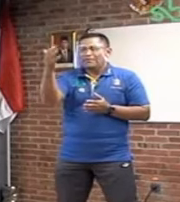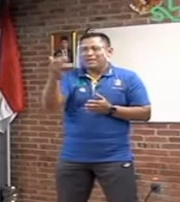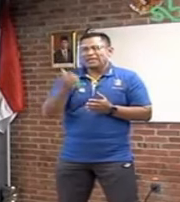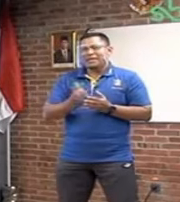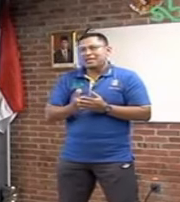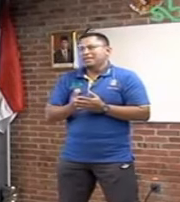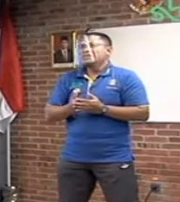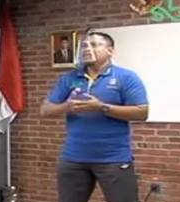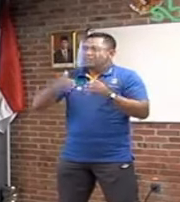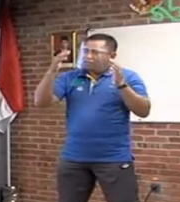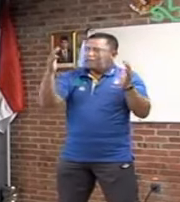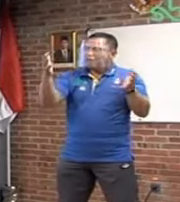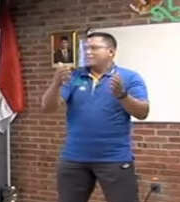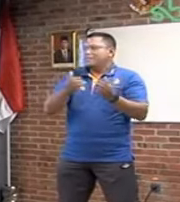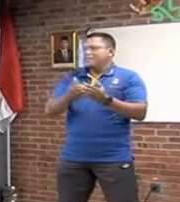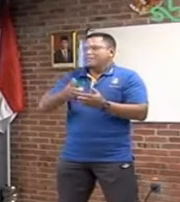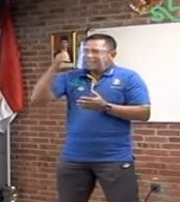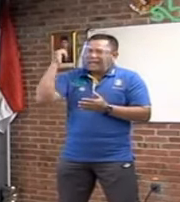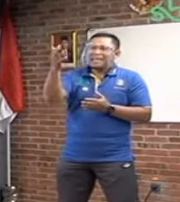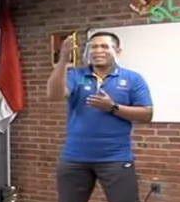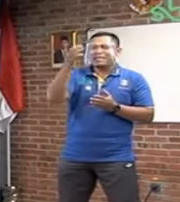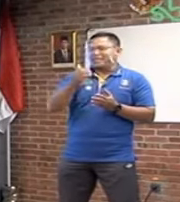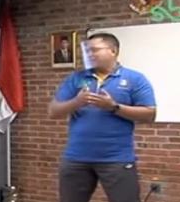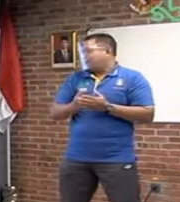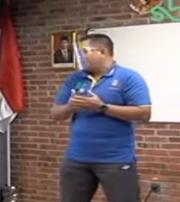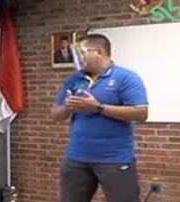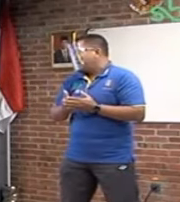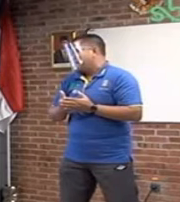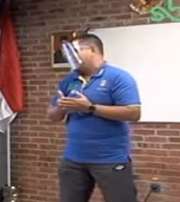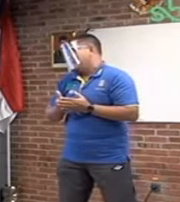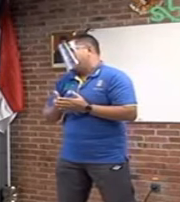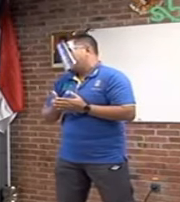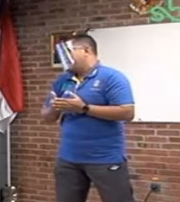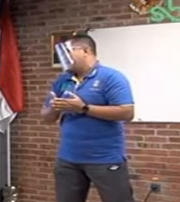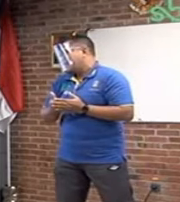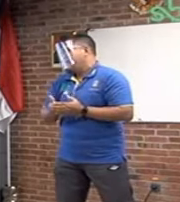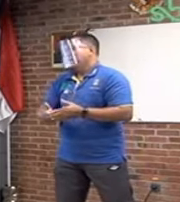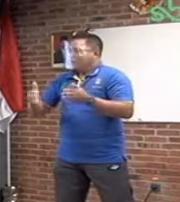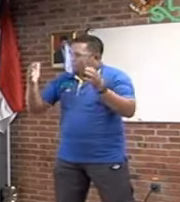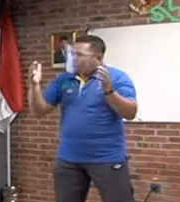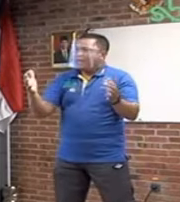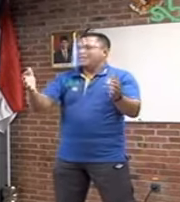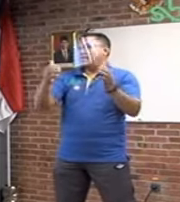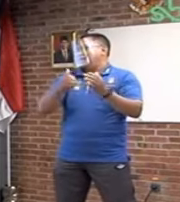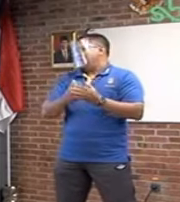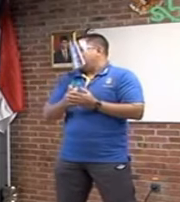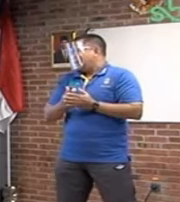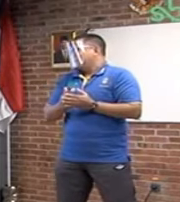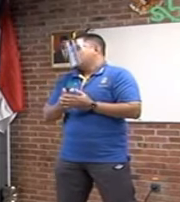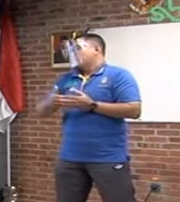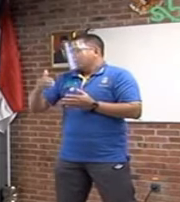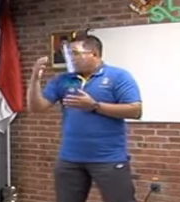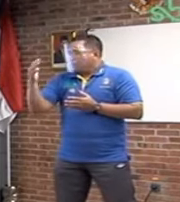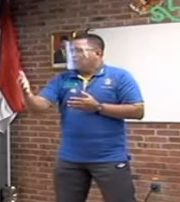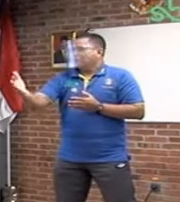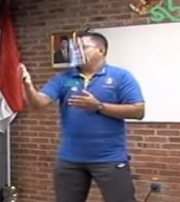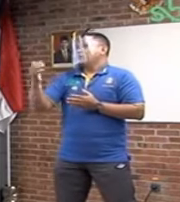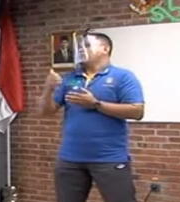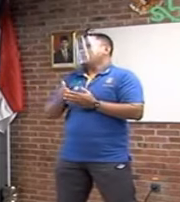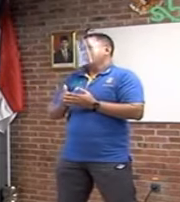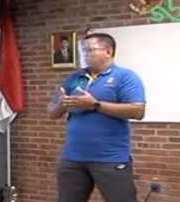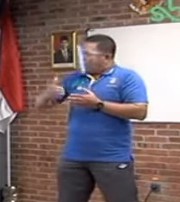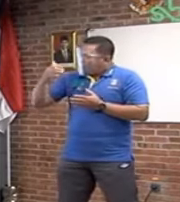anak-anak dibiarkan semaunya sendiri, diarahkan tetap melakukan aktivitas olahraga supaya anak-anak